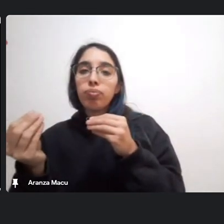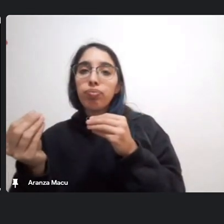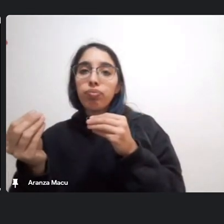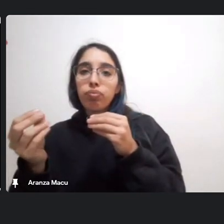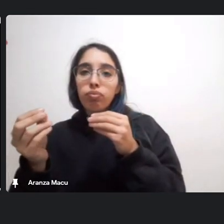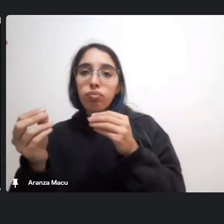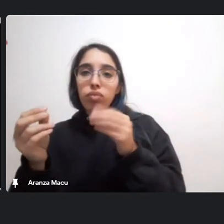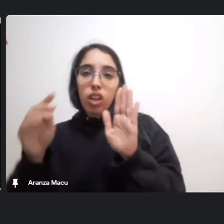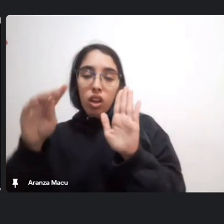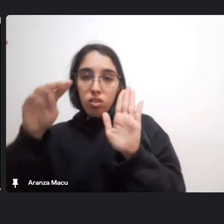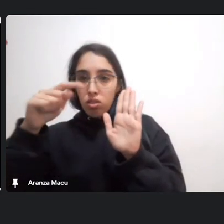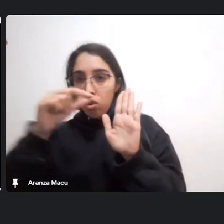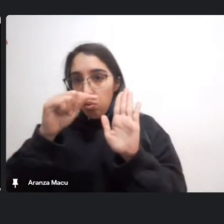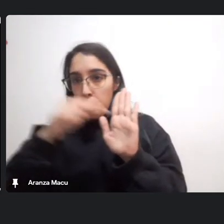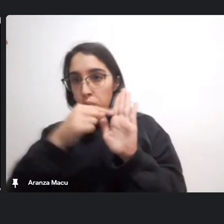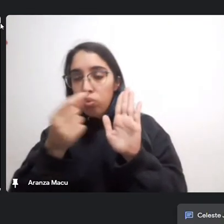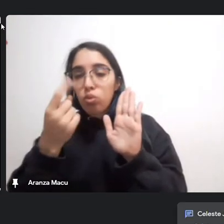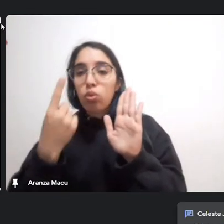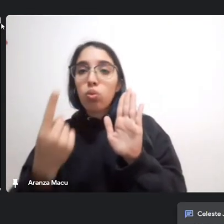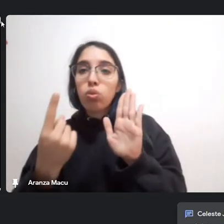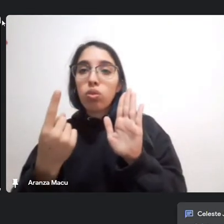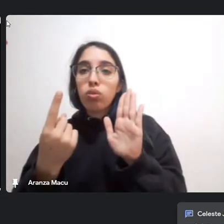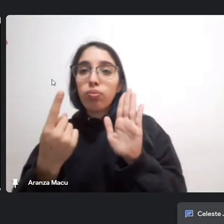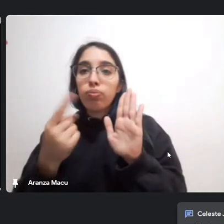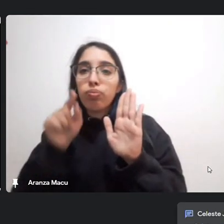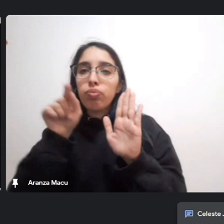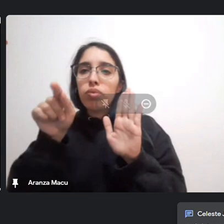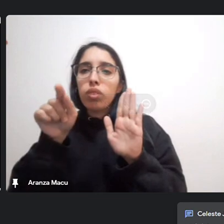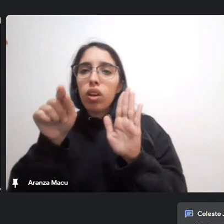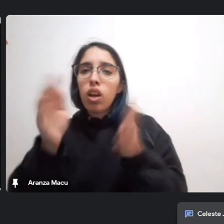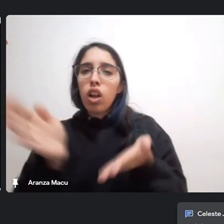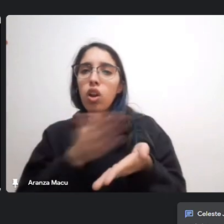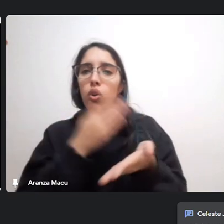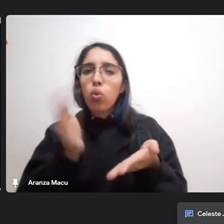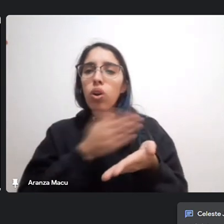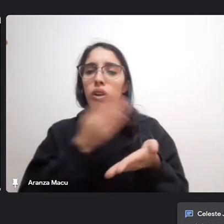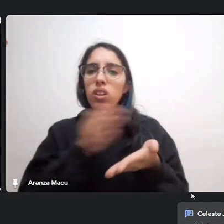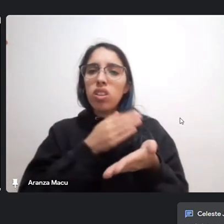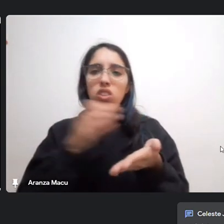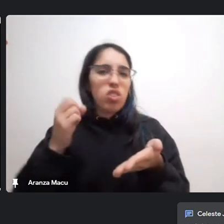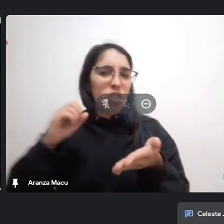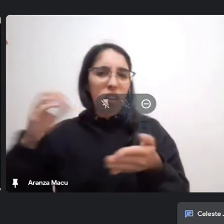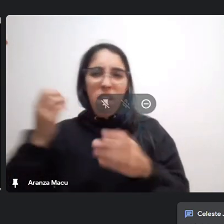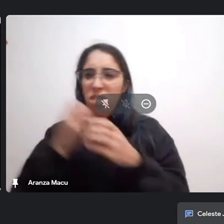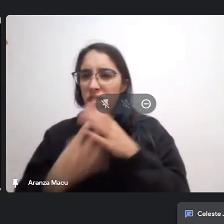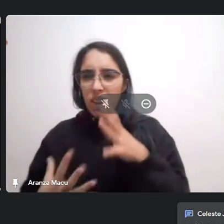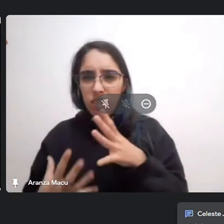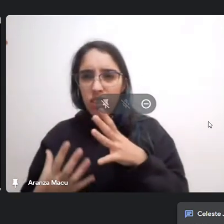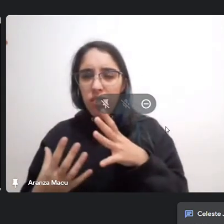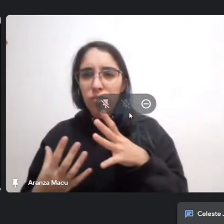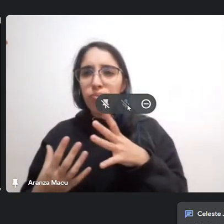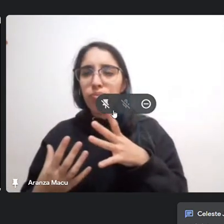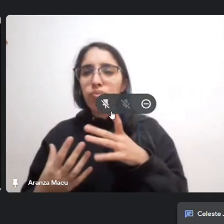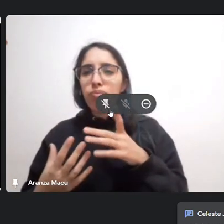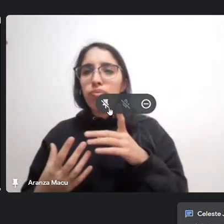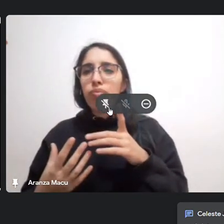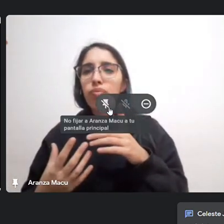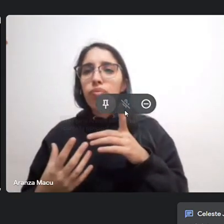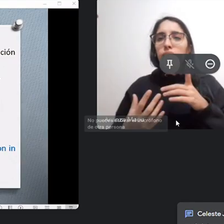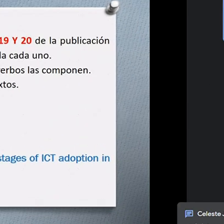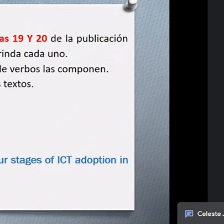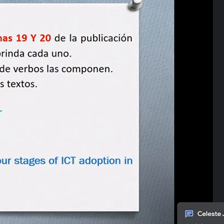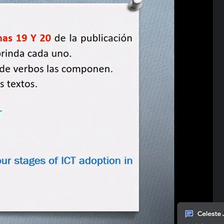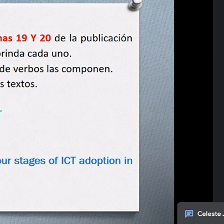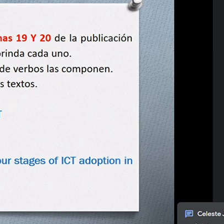y ahí está equivocado en el cuadernillo. Eran de las páginas 19 y 20. Ahí se interpreta